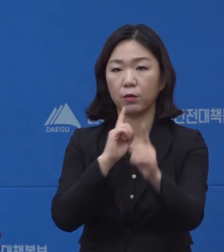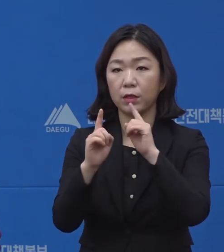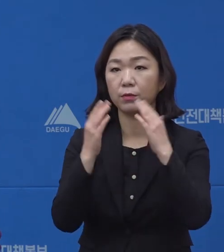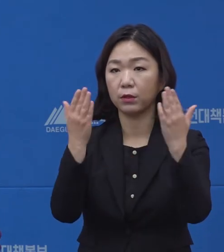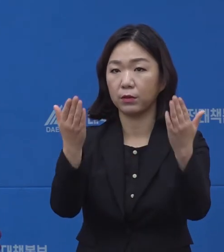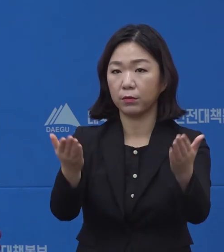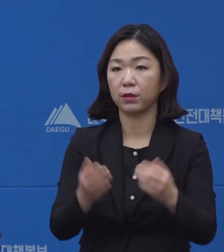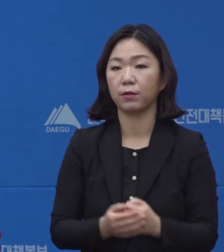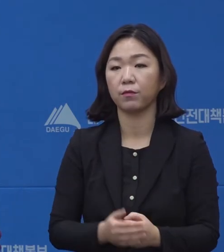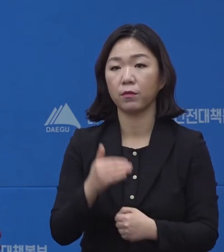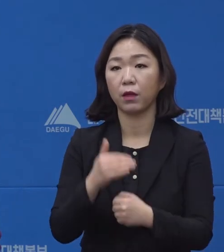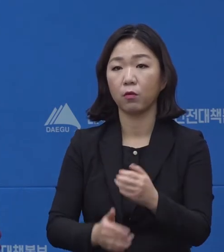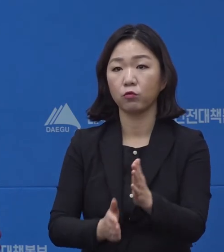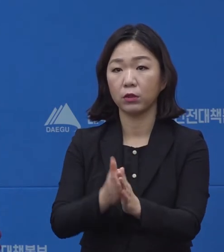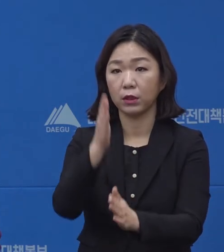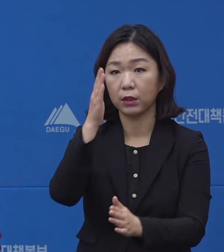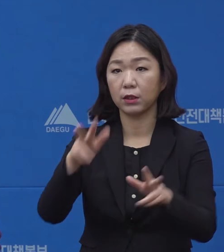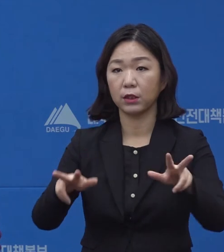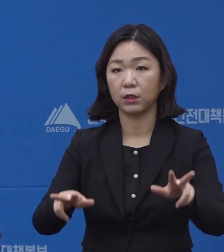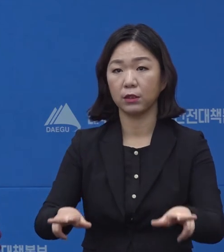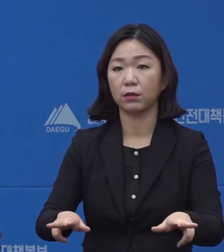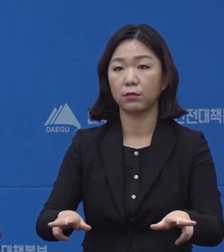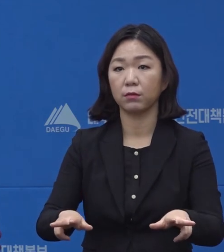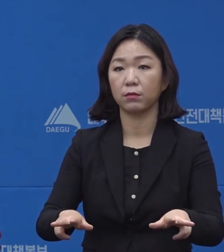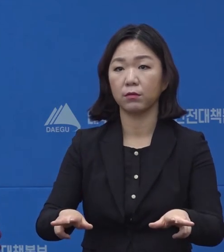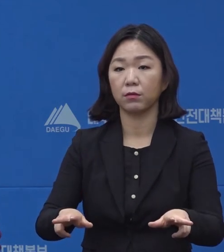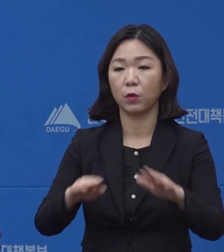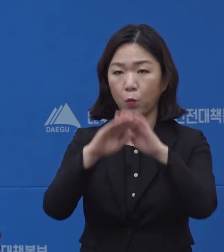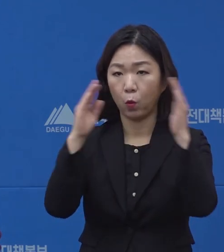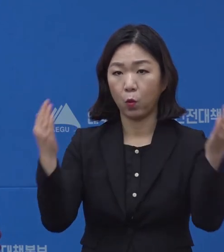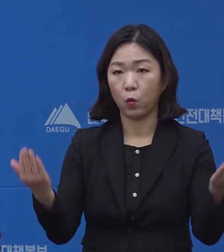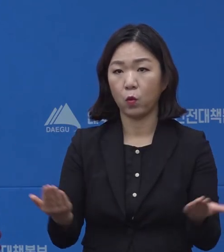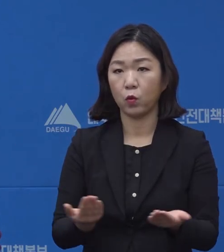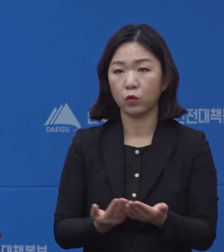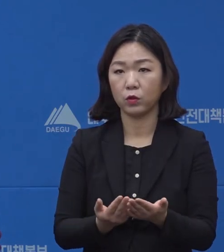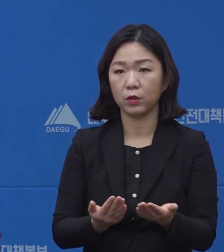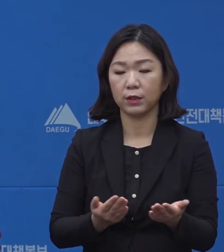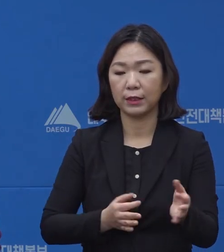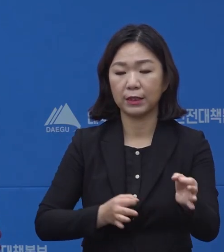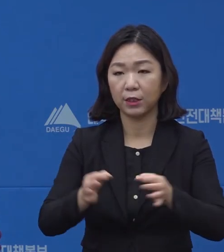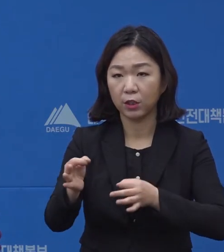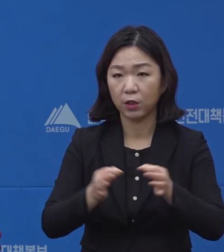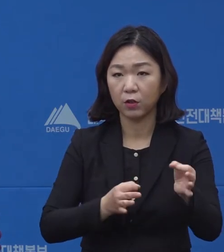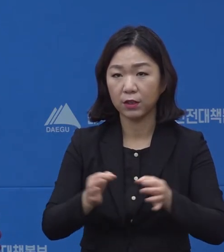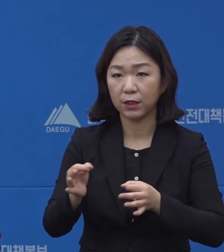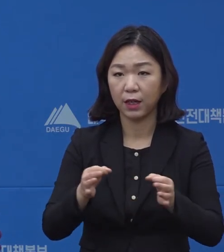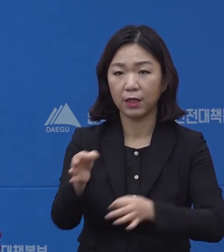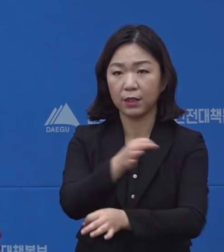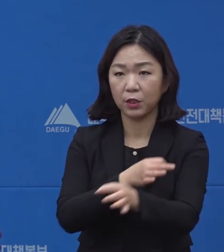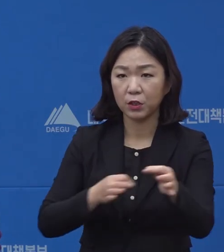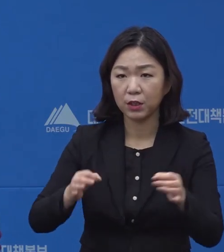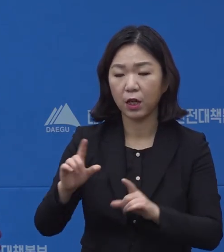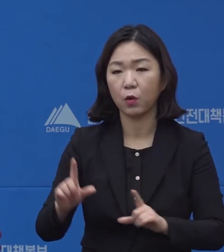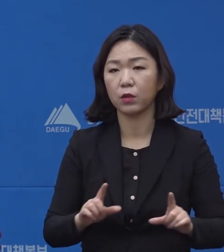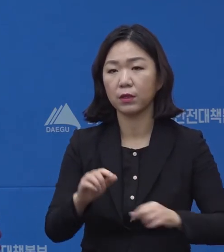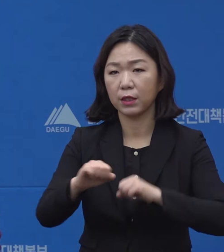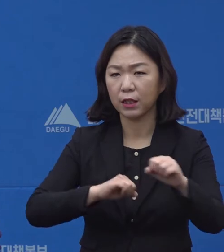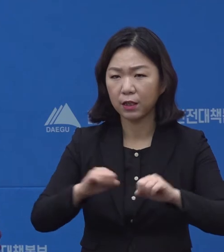말씀드리겠습니다. 대구시는 현재 모든 산업활동, 시민들의